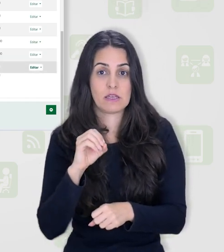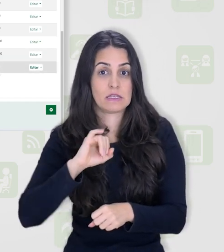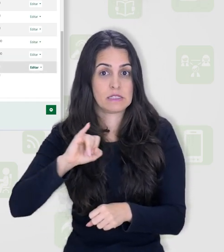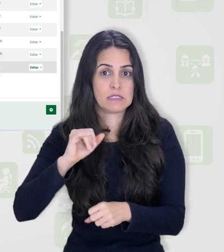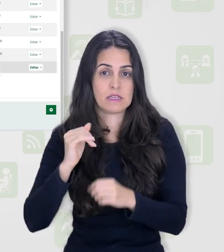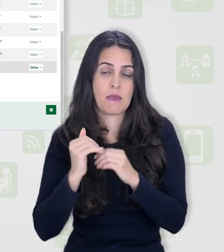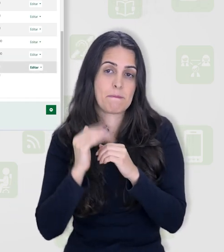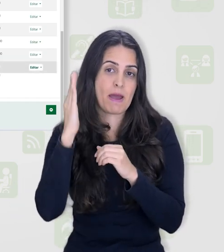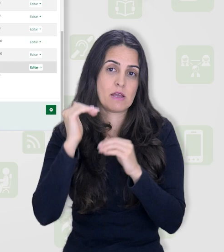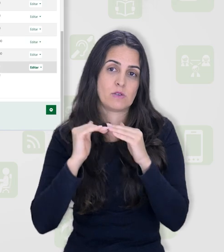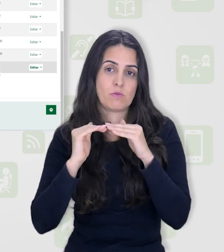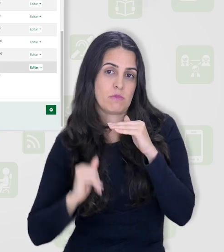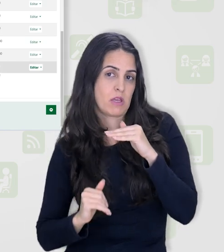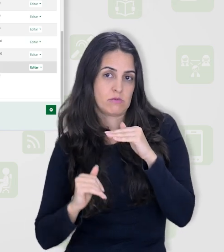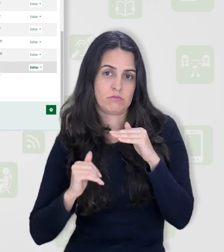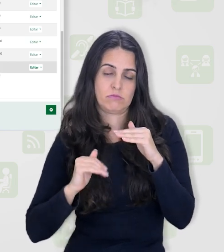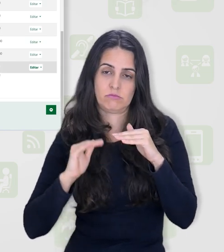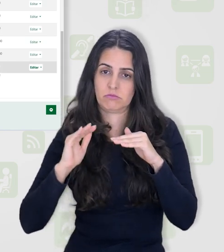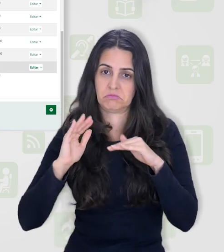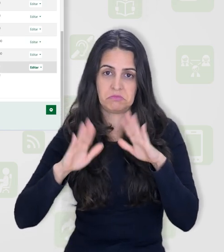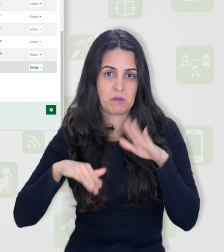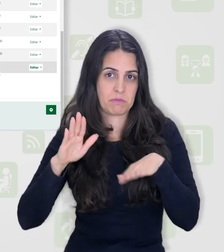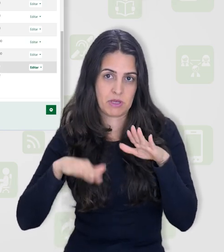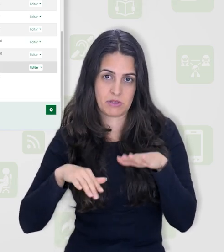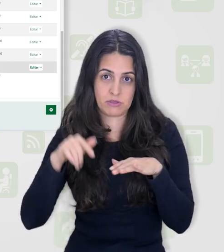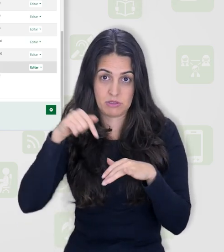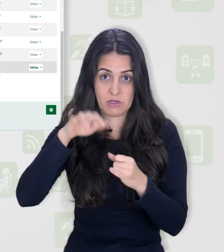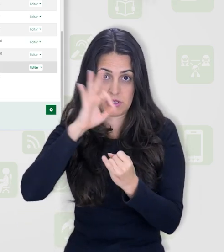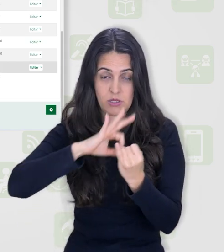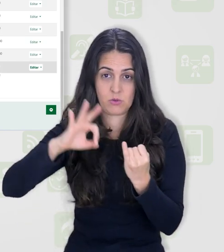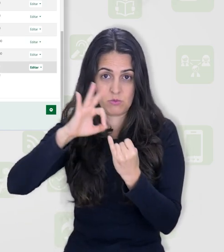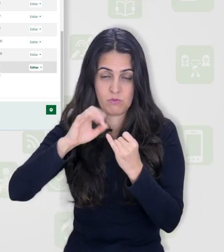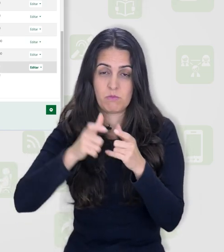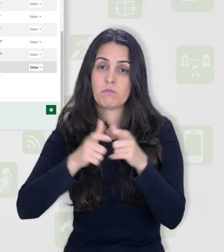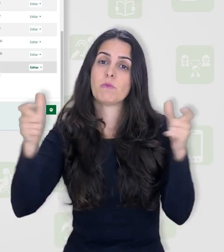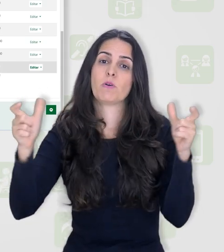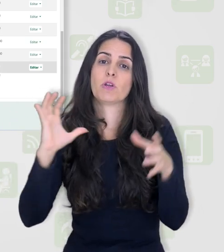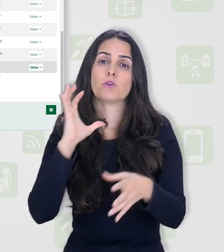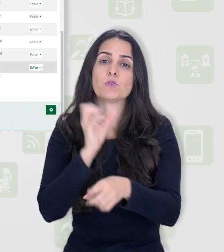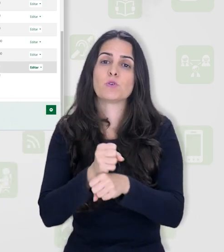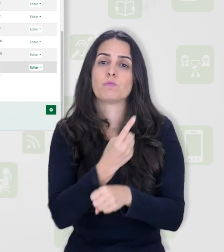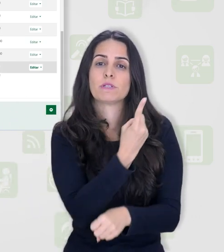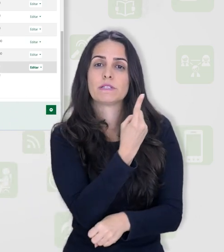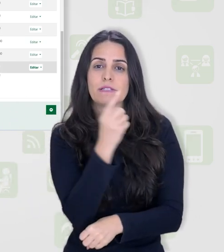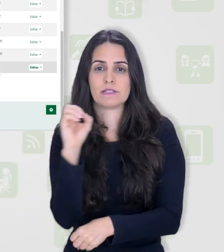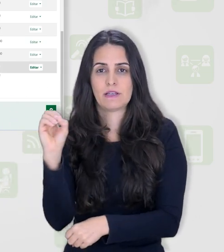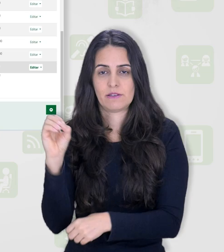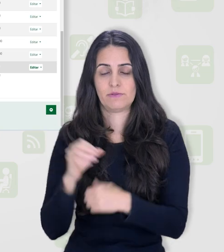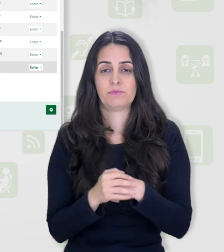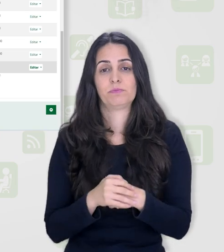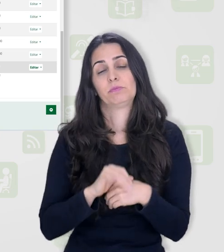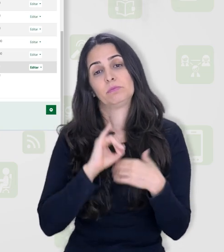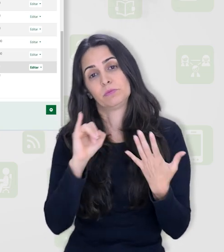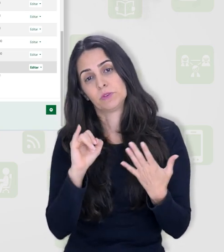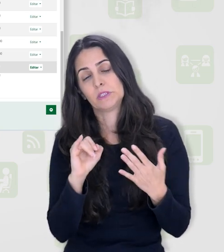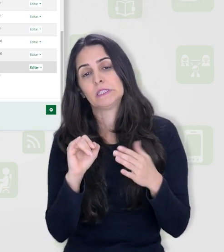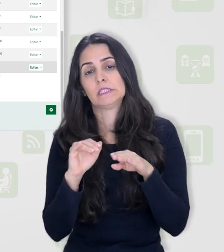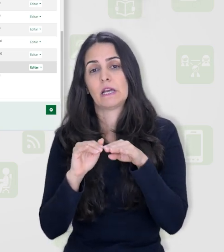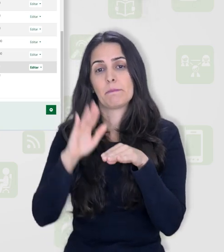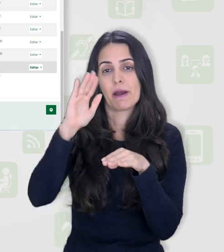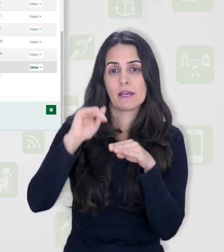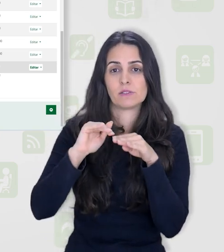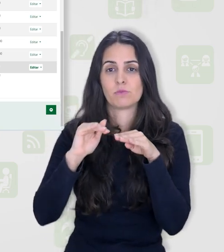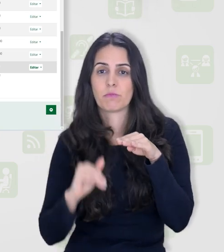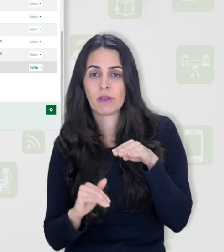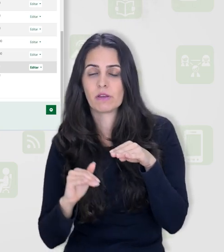considerando aqui a nossa realidade do IFES que a maioria dos custos tem aí um total de 100 pontos se isso está acima ou abaixo